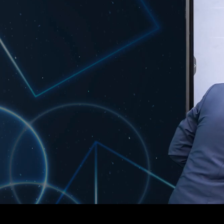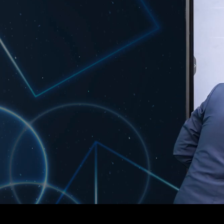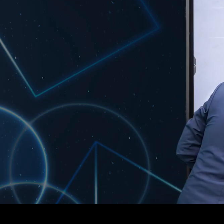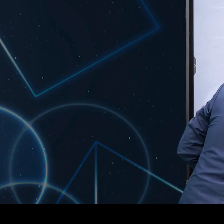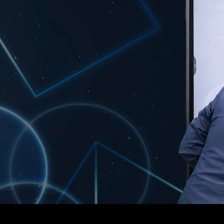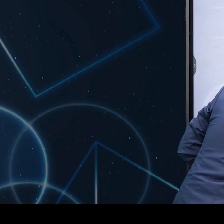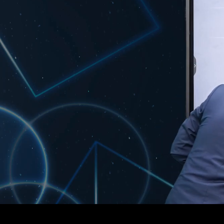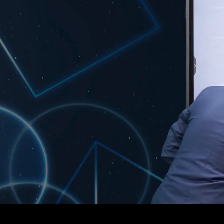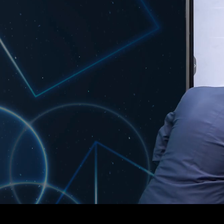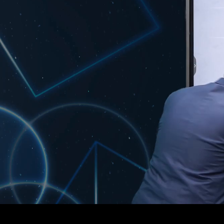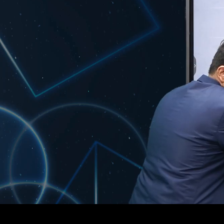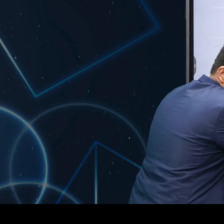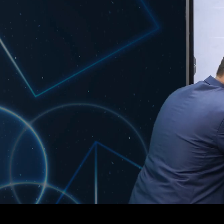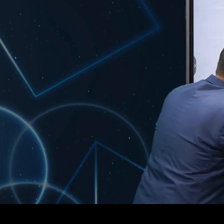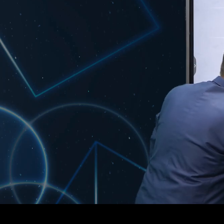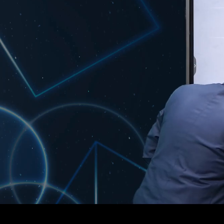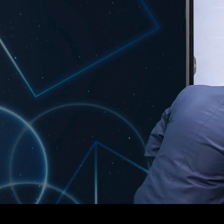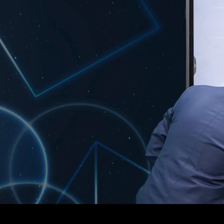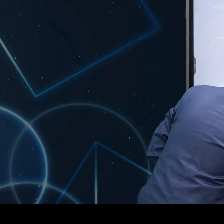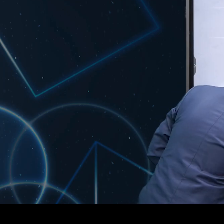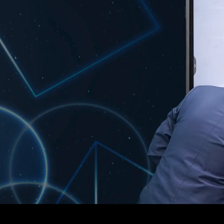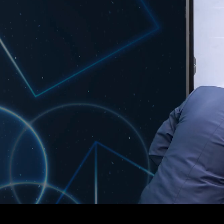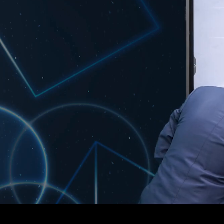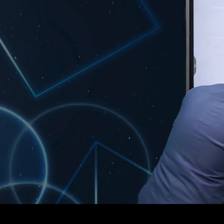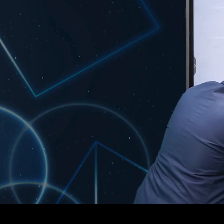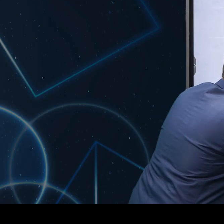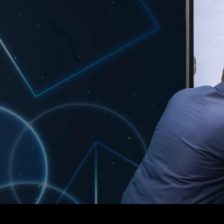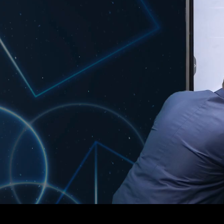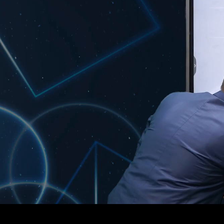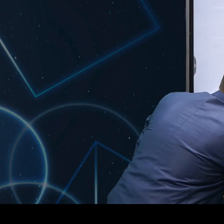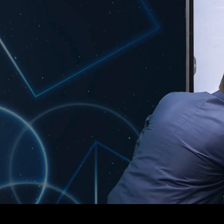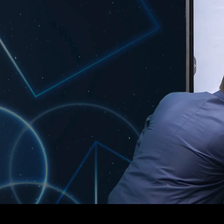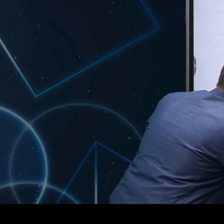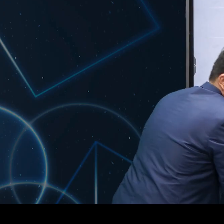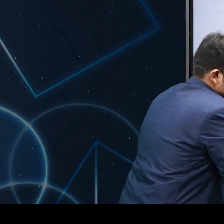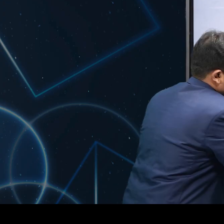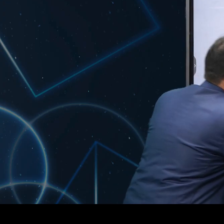= 4.4 × 5.6 = 24.64 ಮೀಟರ್ ಕ್ಯೂಬ್.